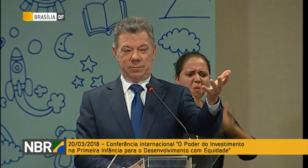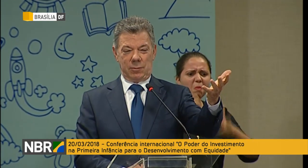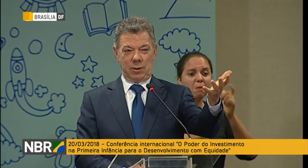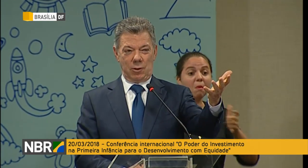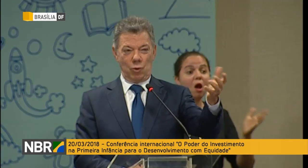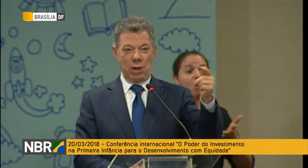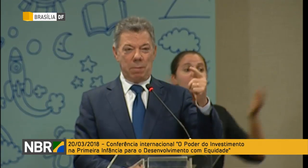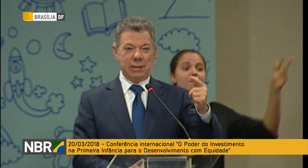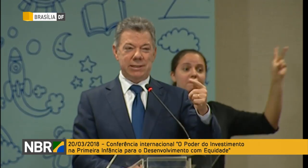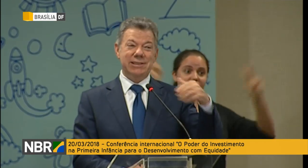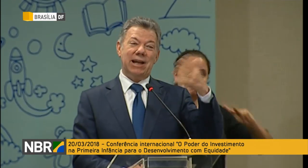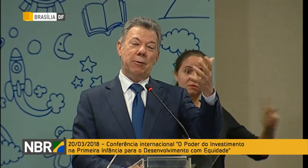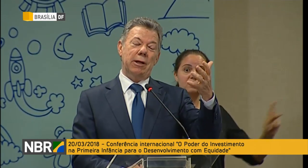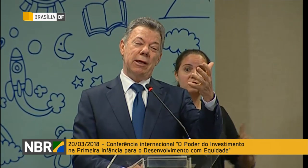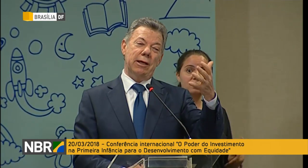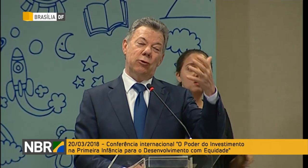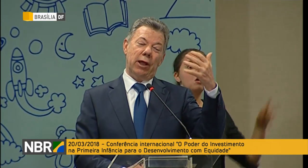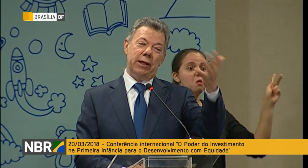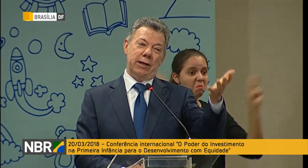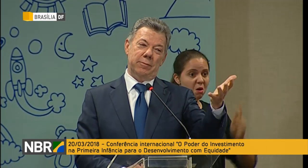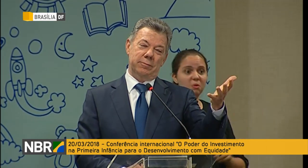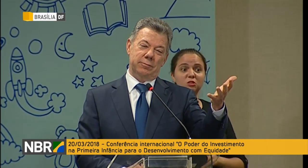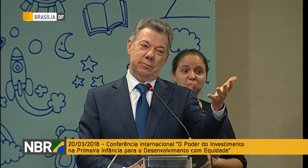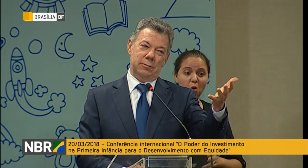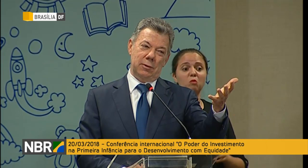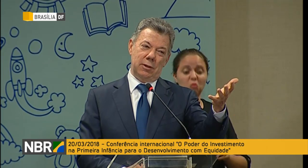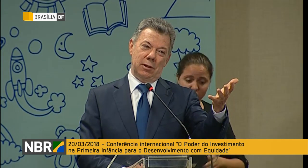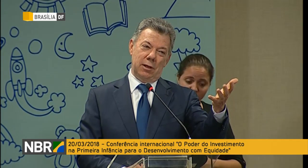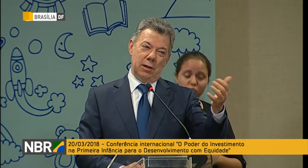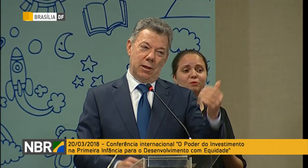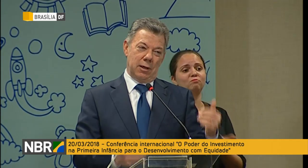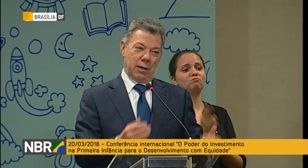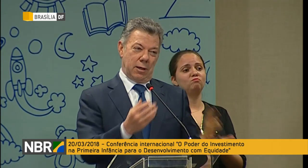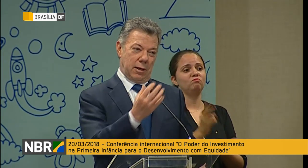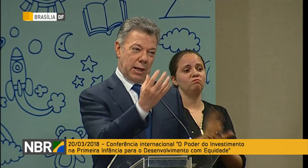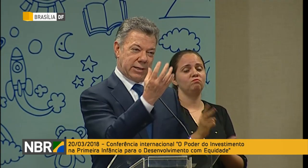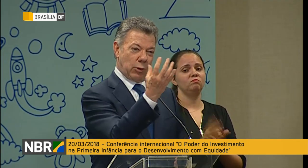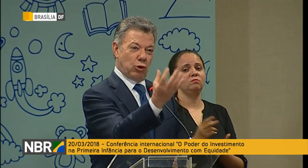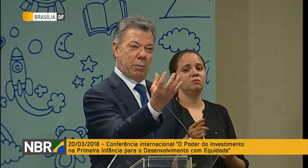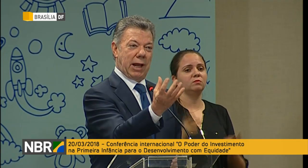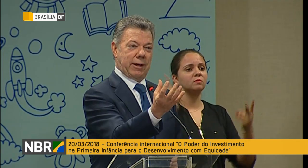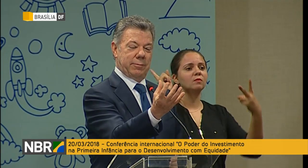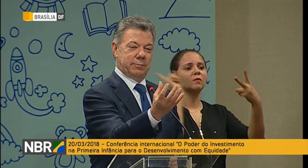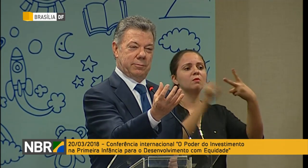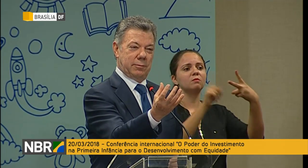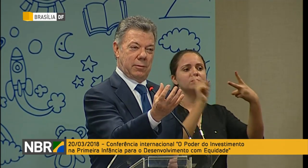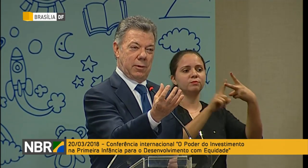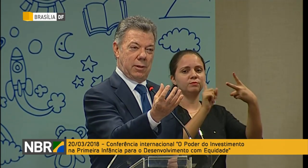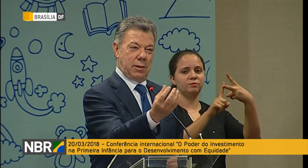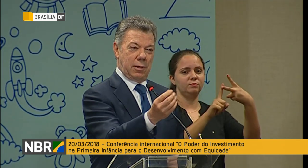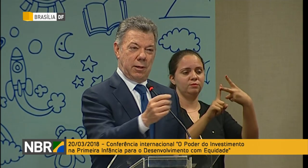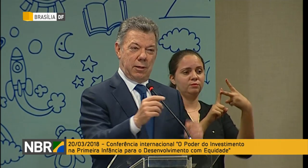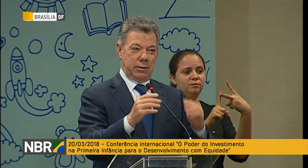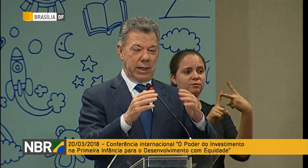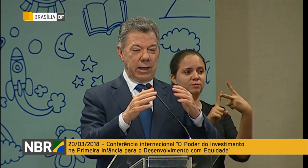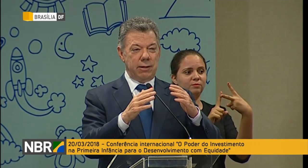por conseguir a paz, uma paz estável e duradoura. O segundo